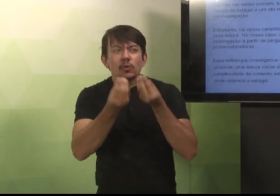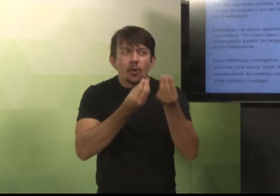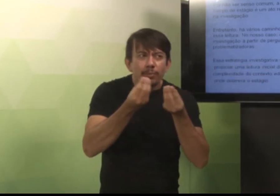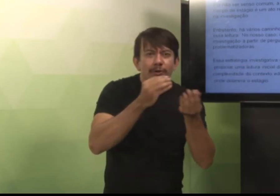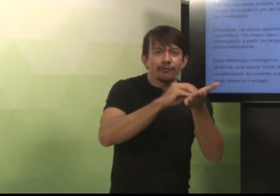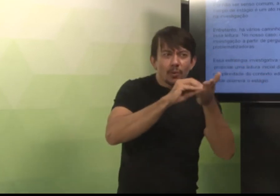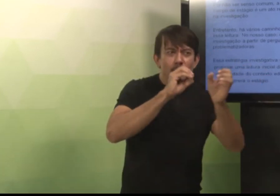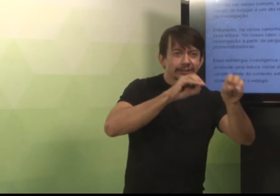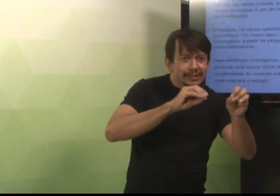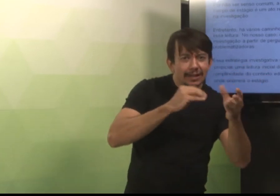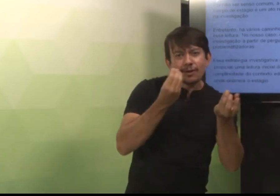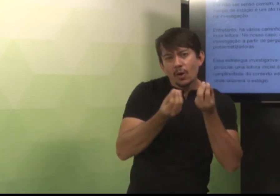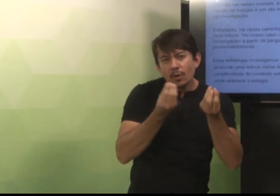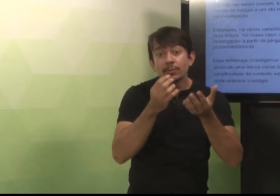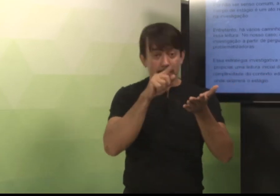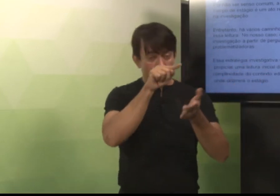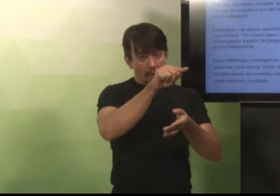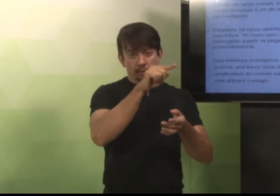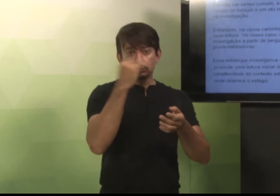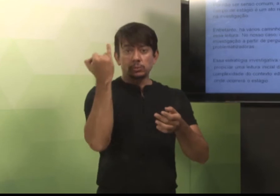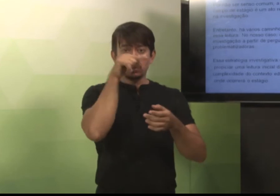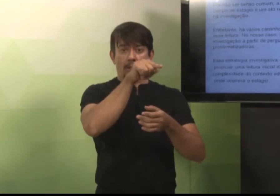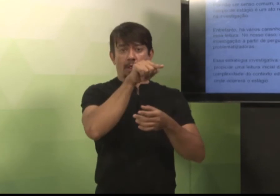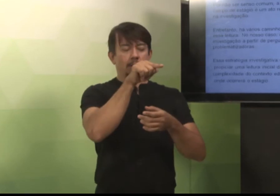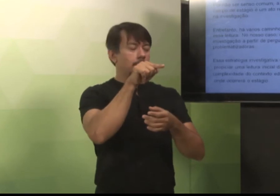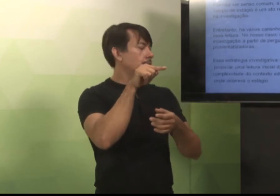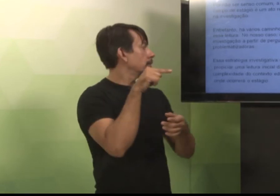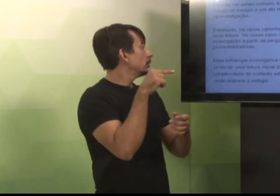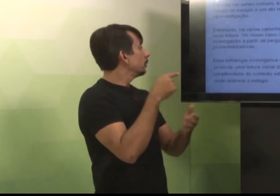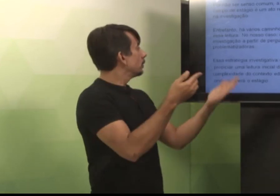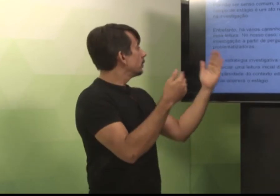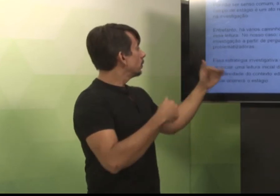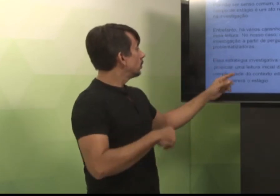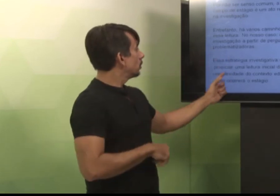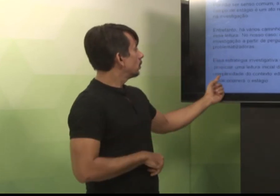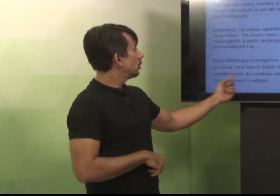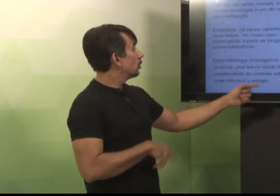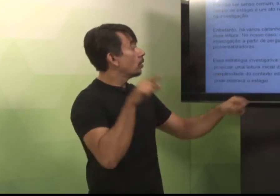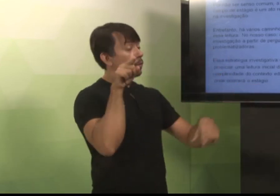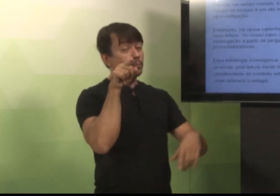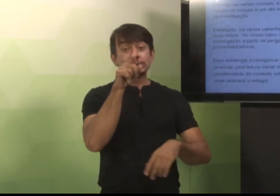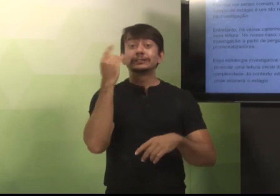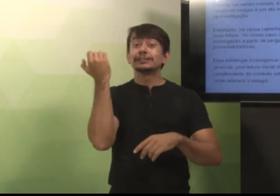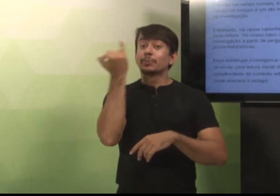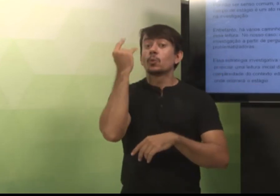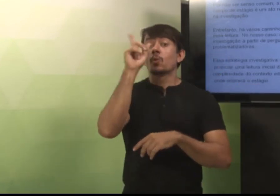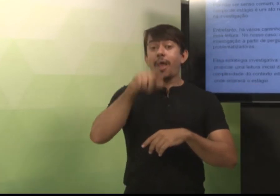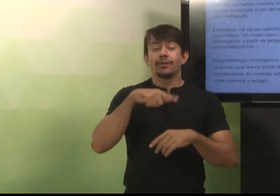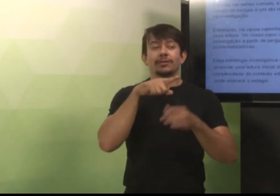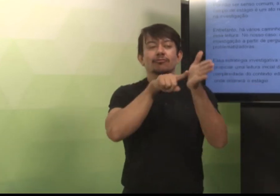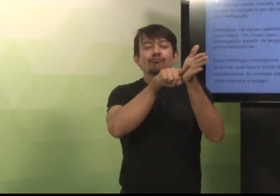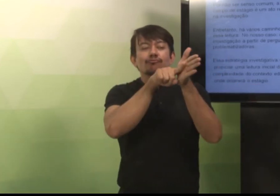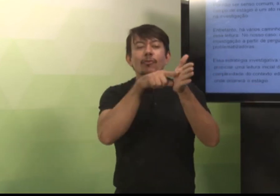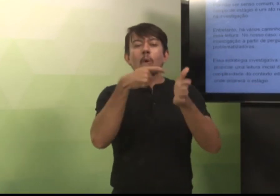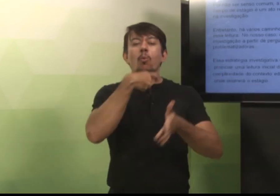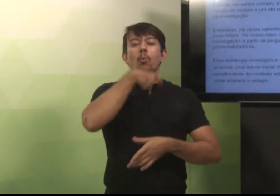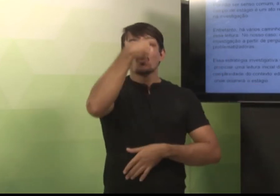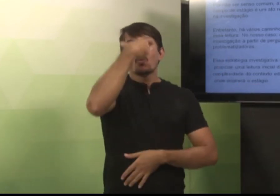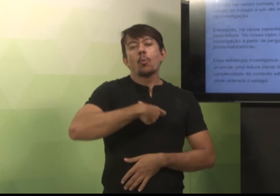O que está faltando no processo de ensino? Isso é importante. Você pode problematizar. E é